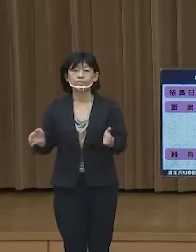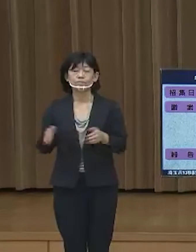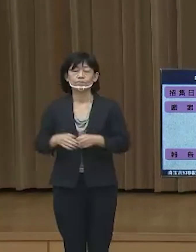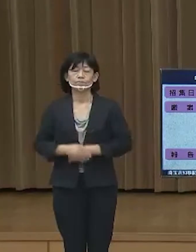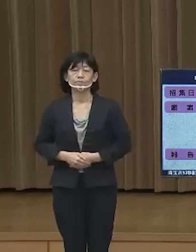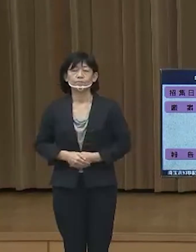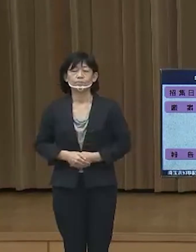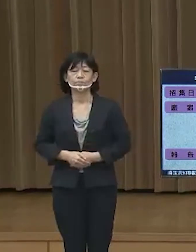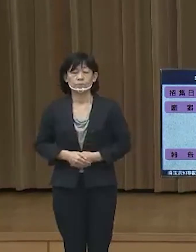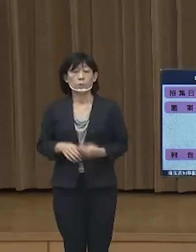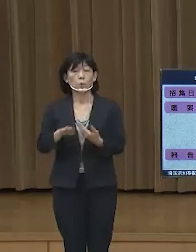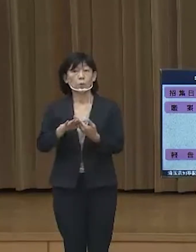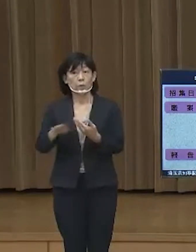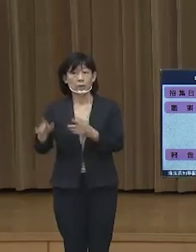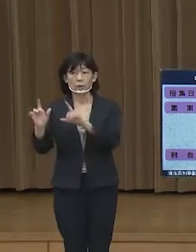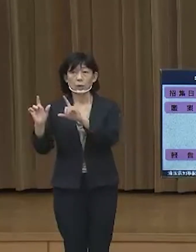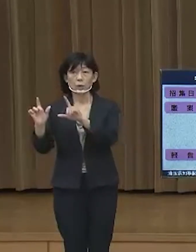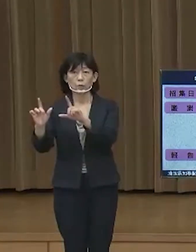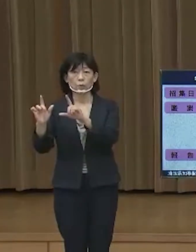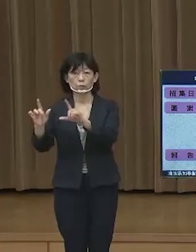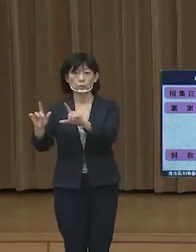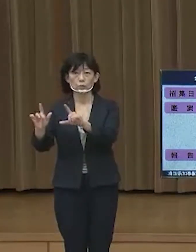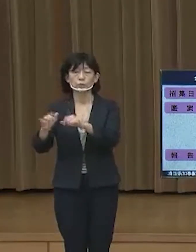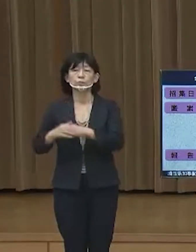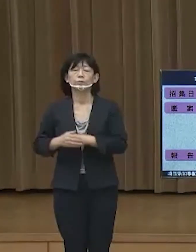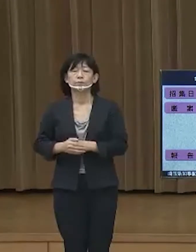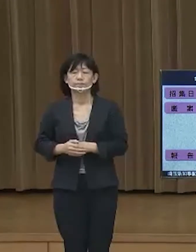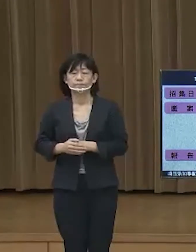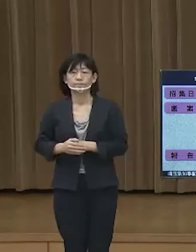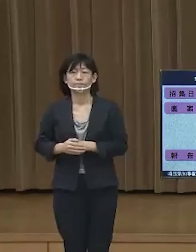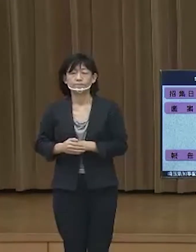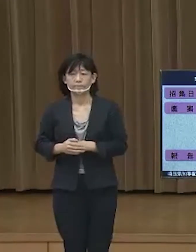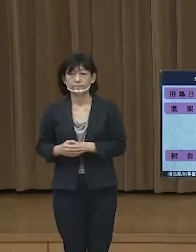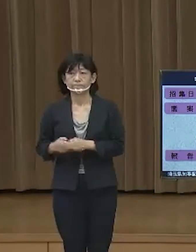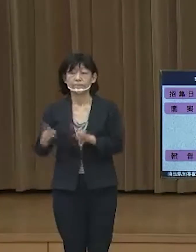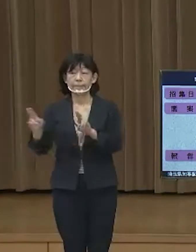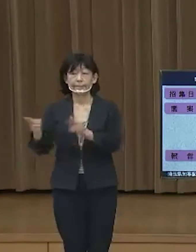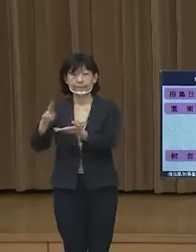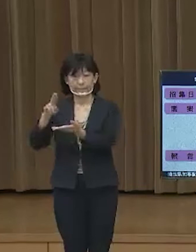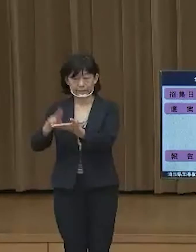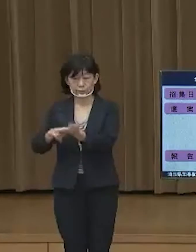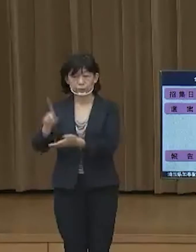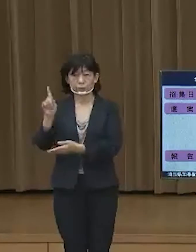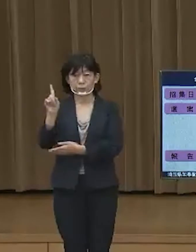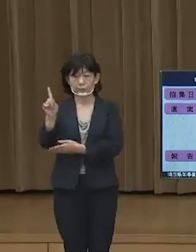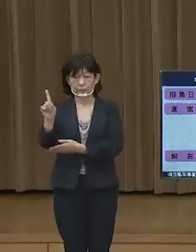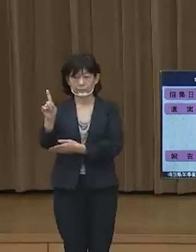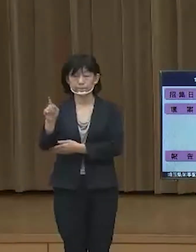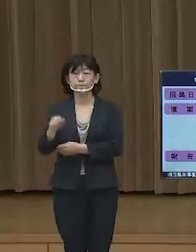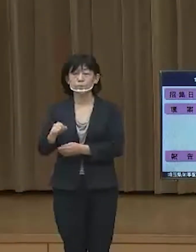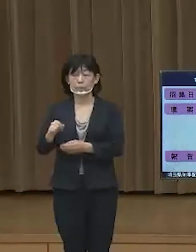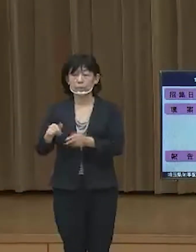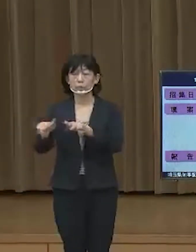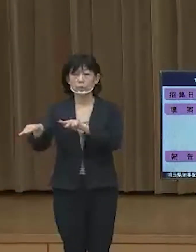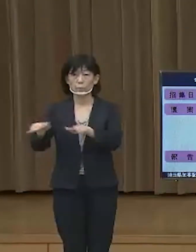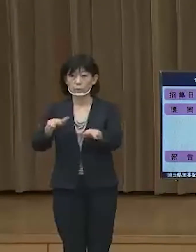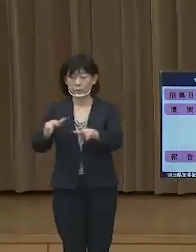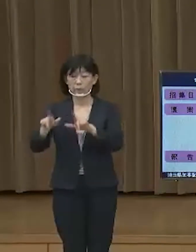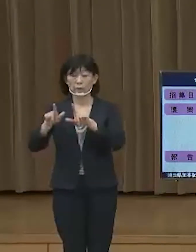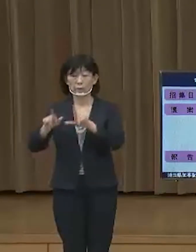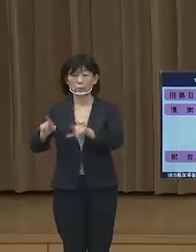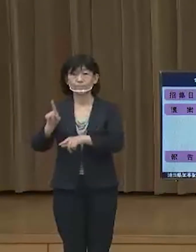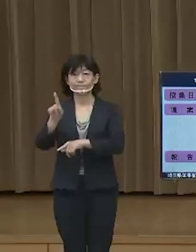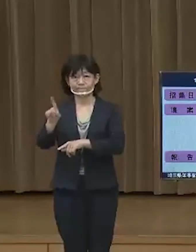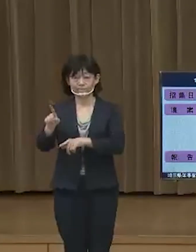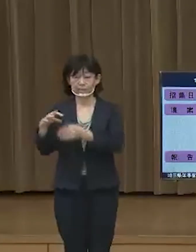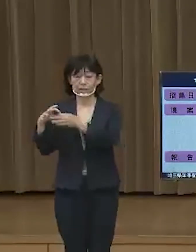。他に報告事項といたしまして、専決処分の報告1件、行政報告書1件、